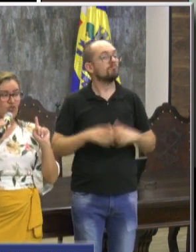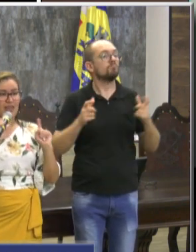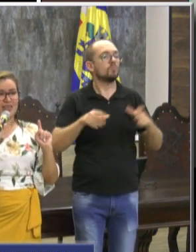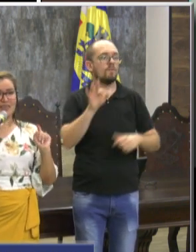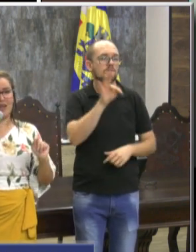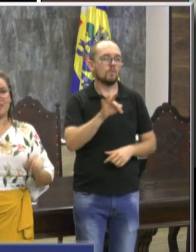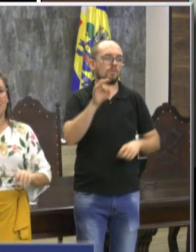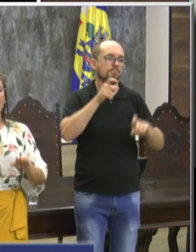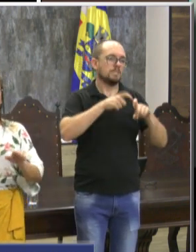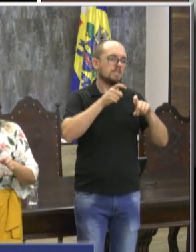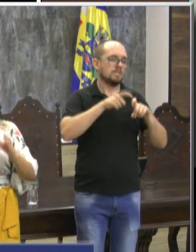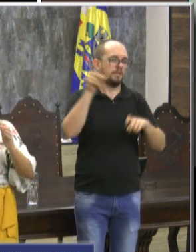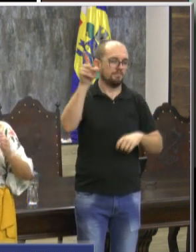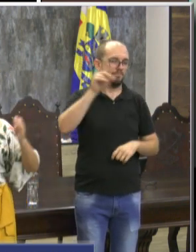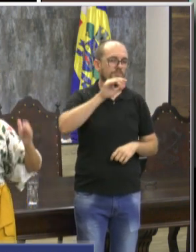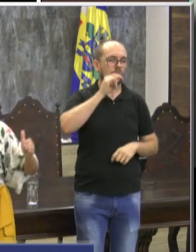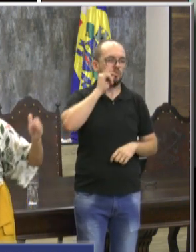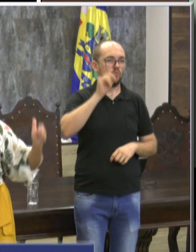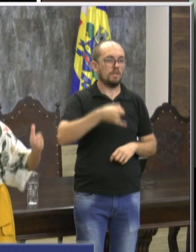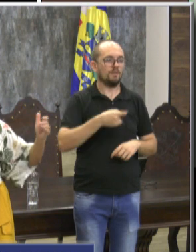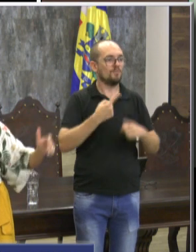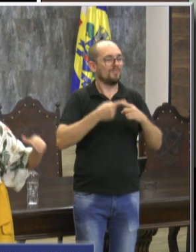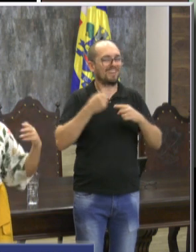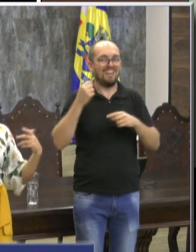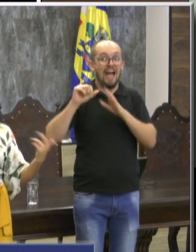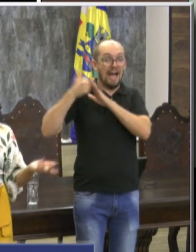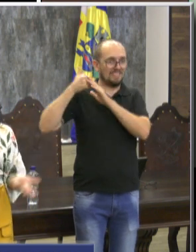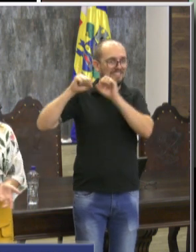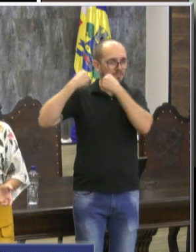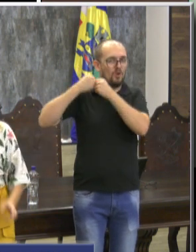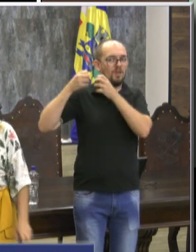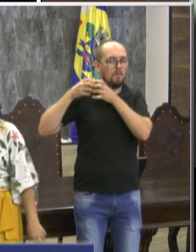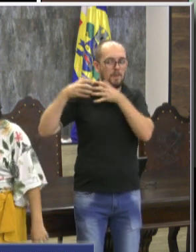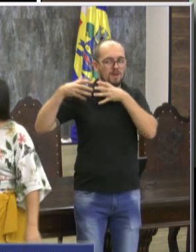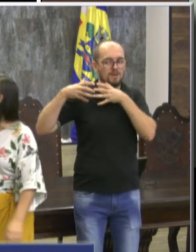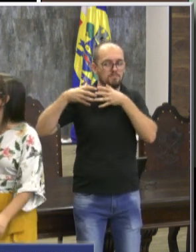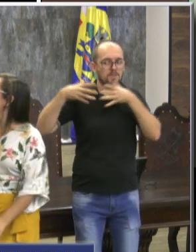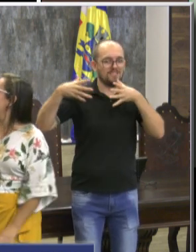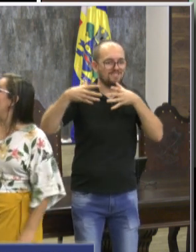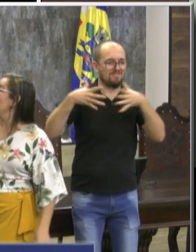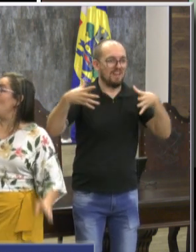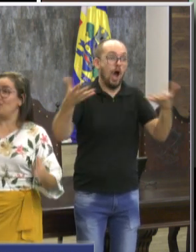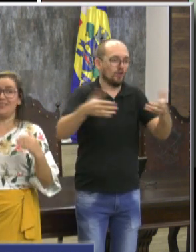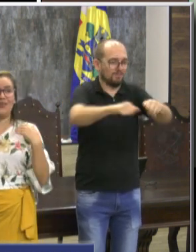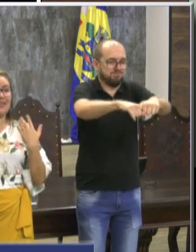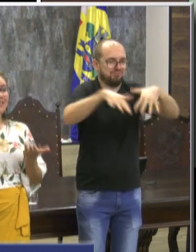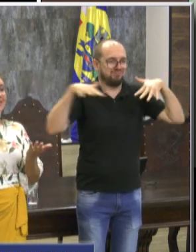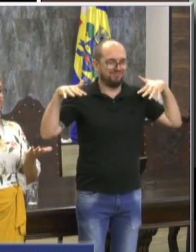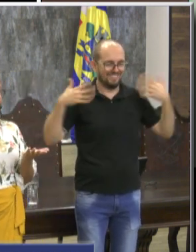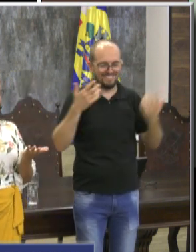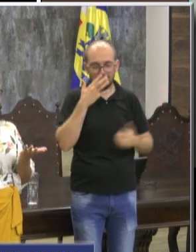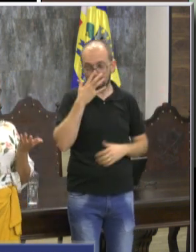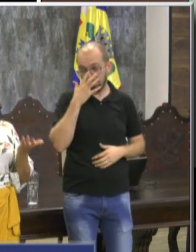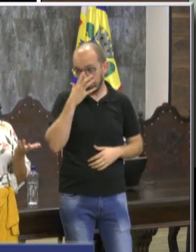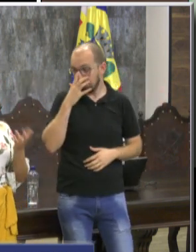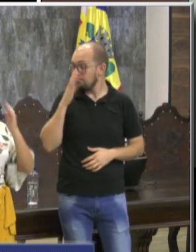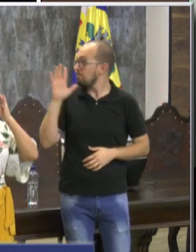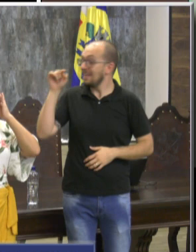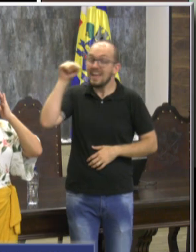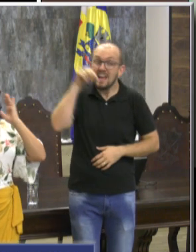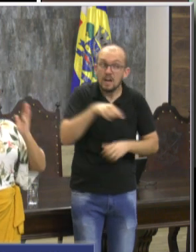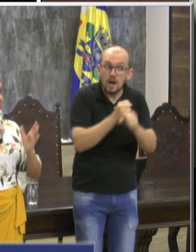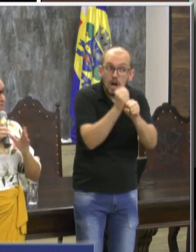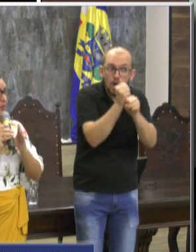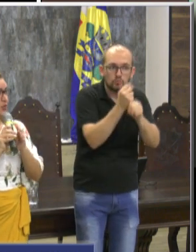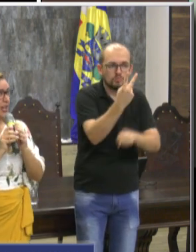de Jundiaí, tá? O evento foi crescendo, cada ano a gente foi mudando de lugar. Bom, então esse ano, o que a gente pode